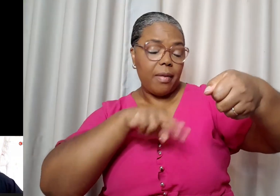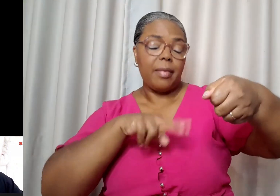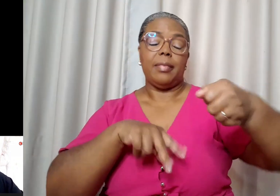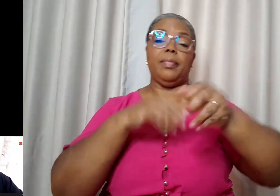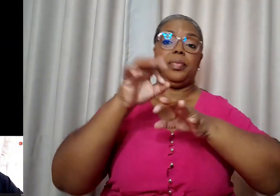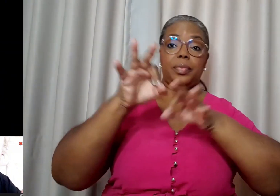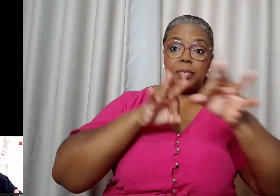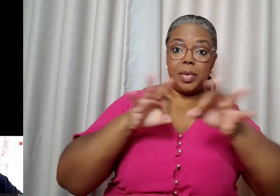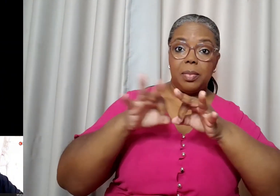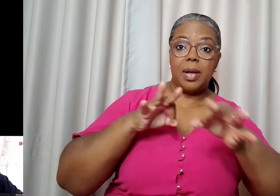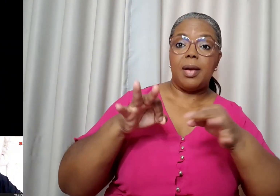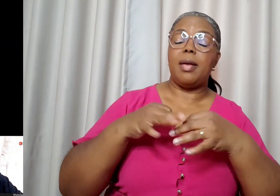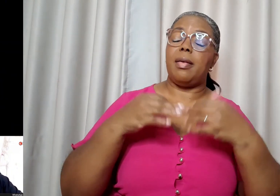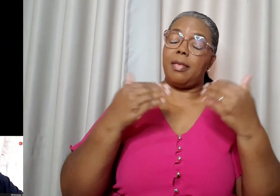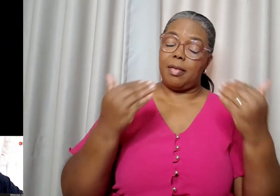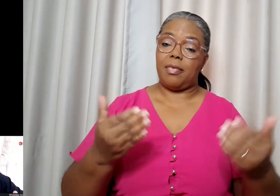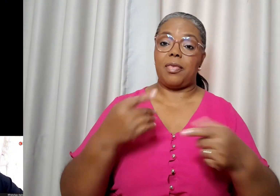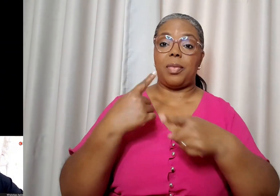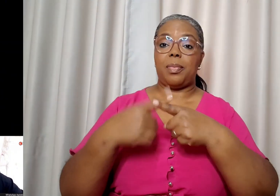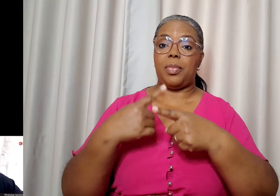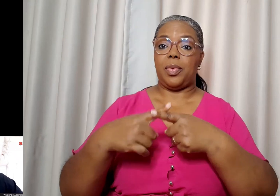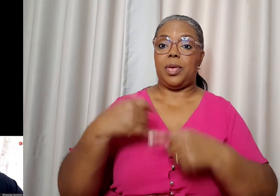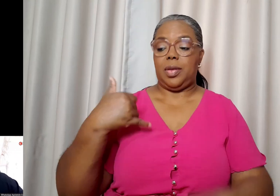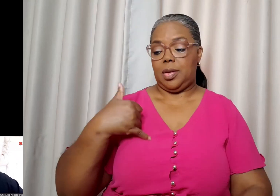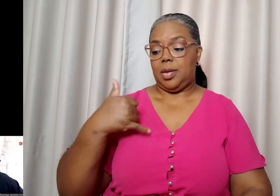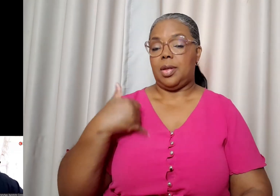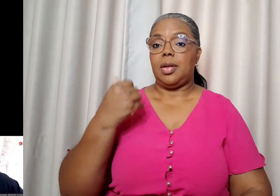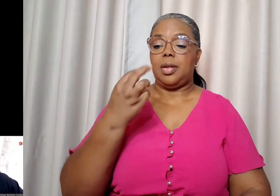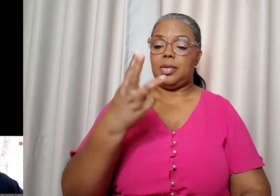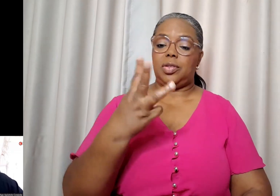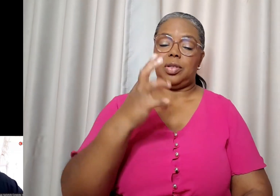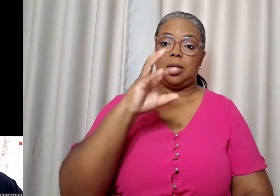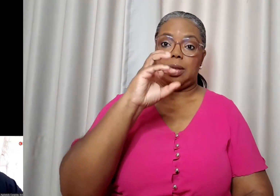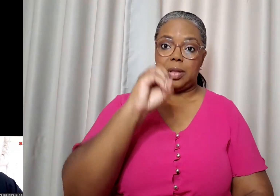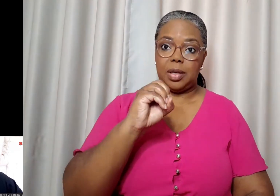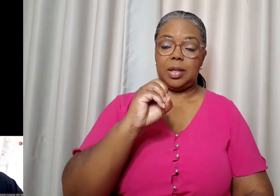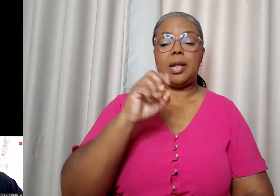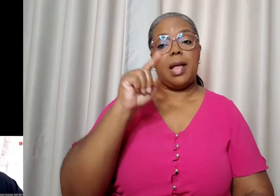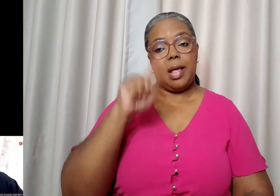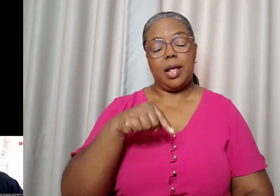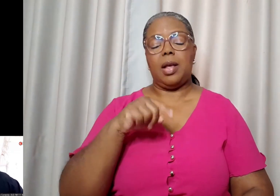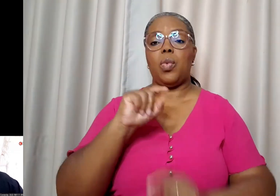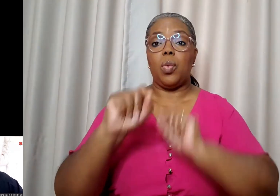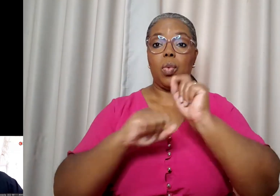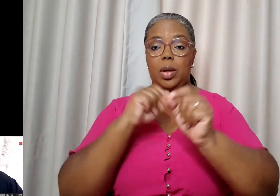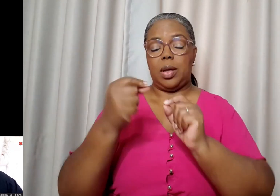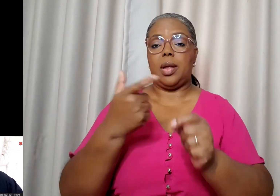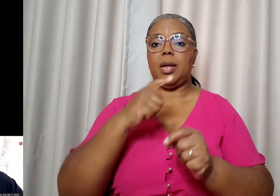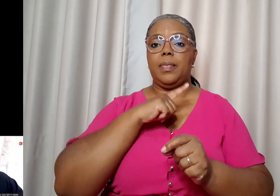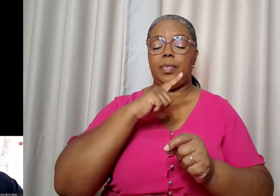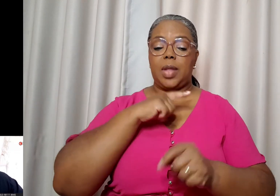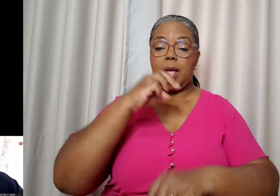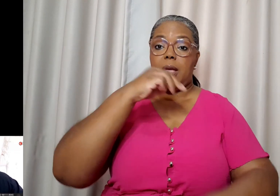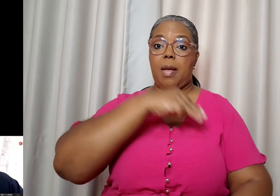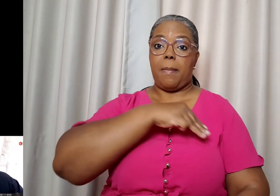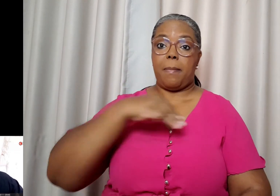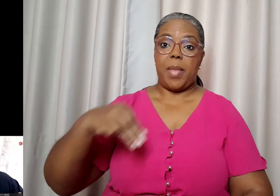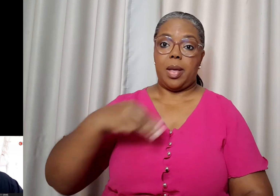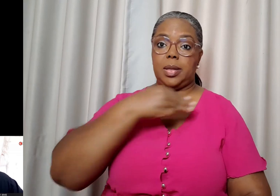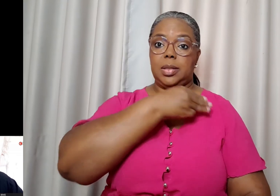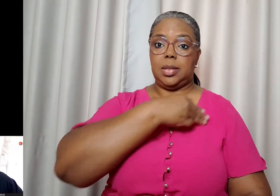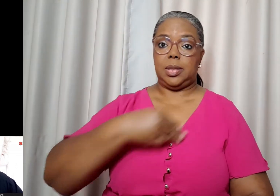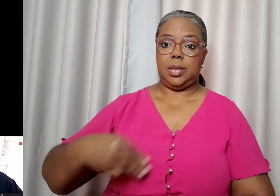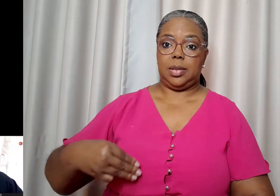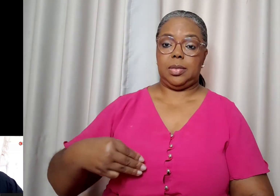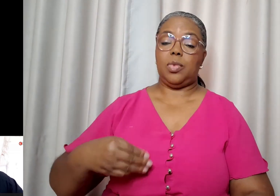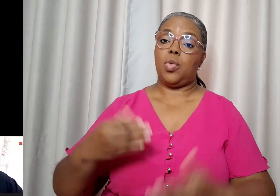preparava, porque aos 30 anos ele ia assumir um rabinato, ou ser mestre. Hoje é